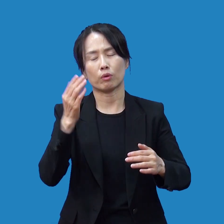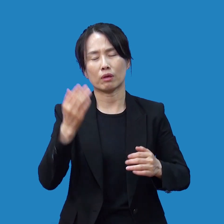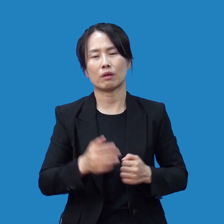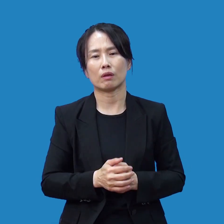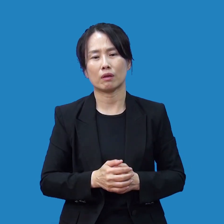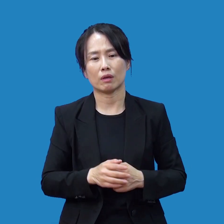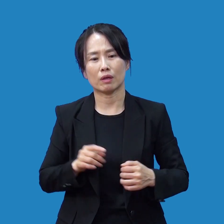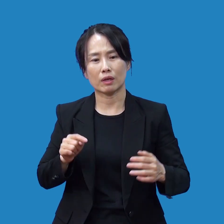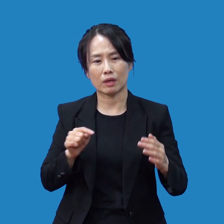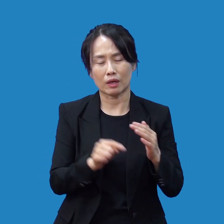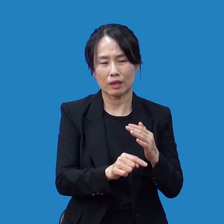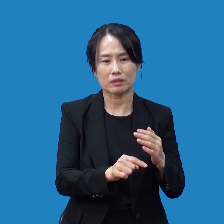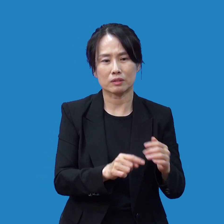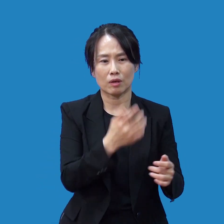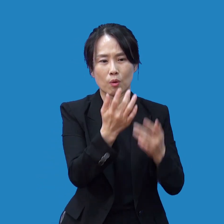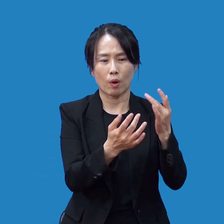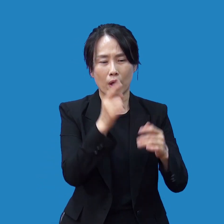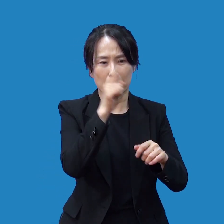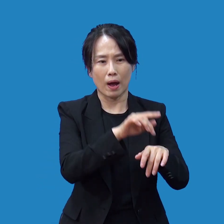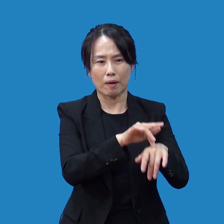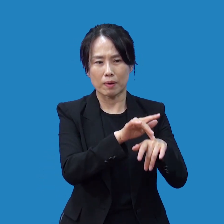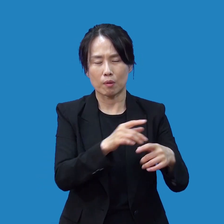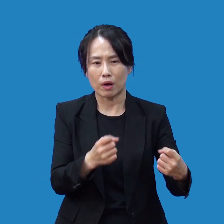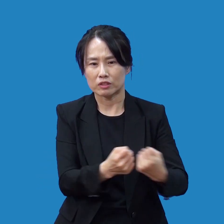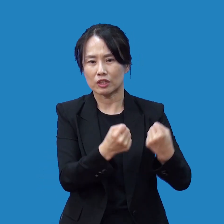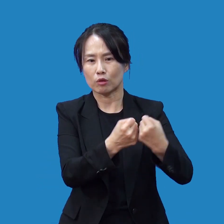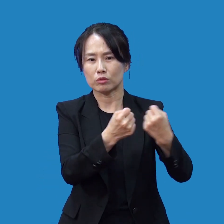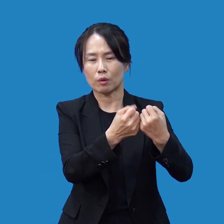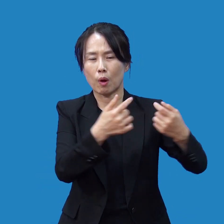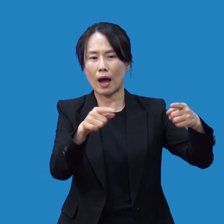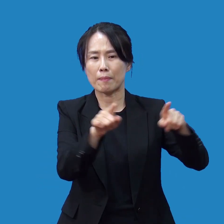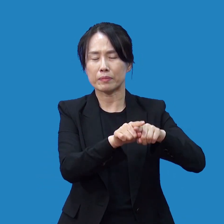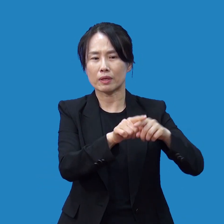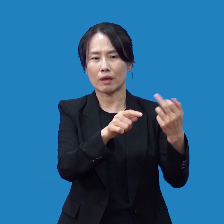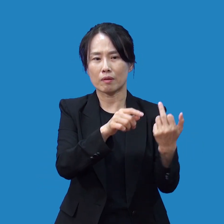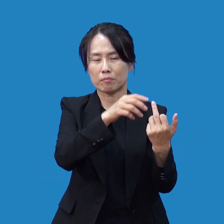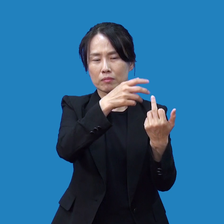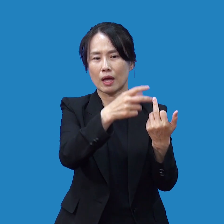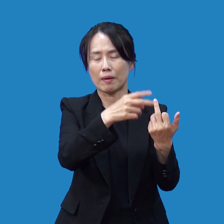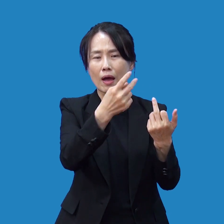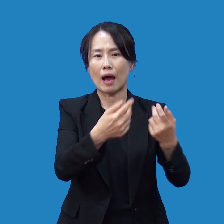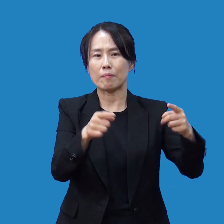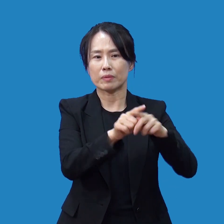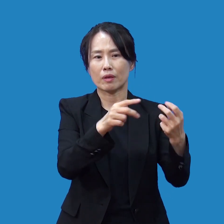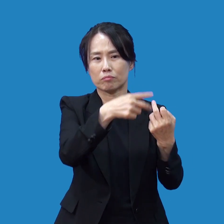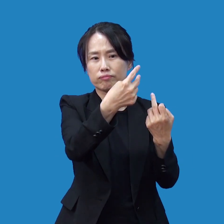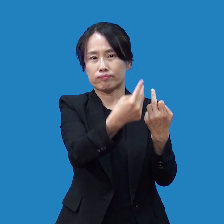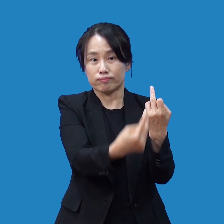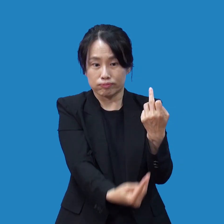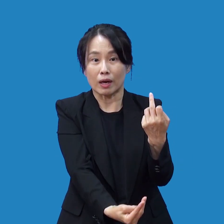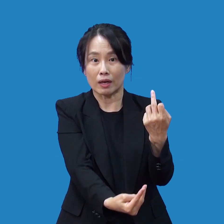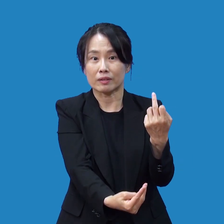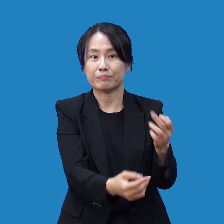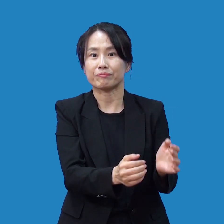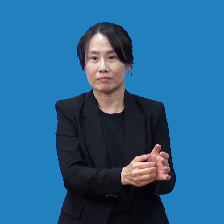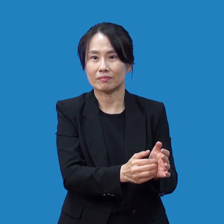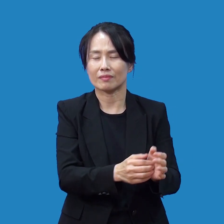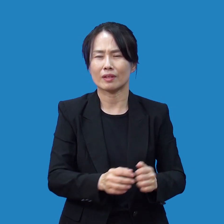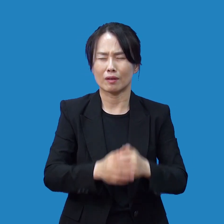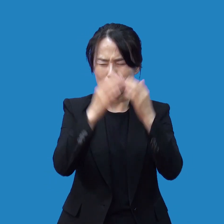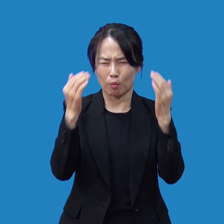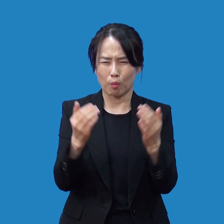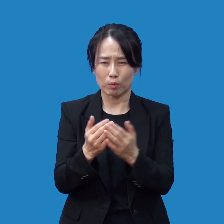이 화염 악마와 싸우다가 같이 낭떠러지에 이제 추락해 버립니다. 모든